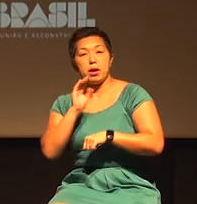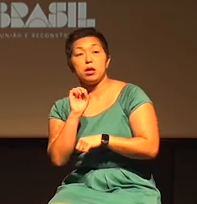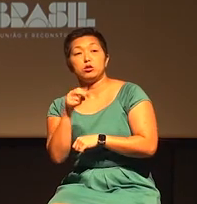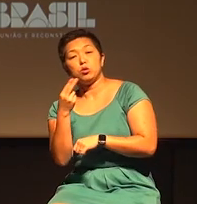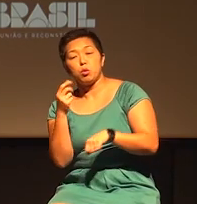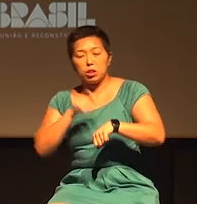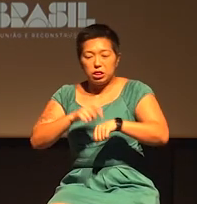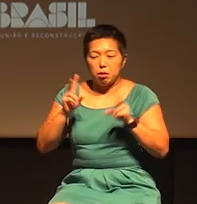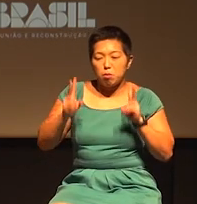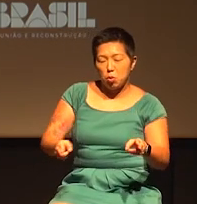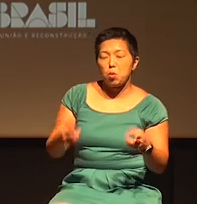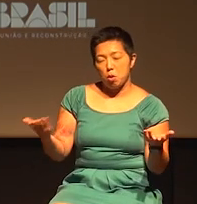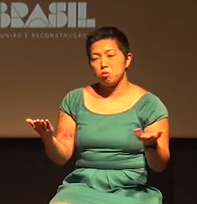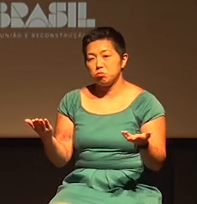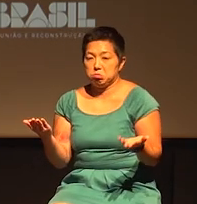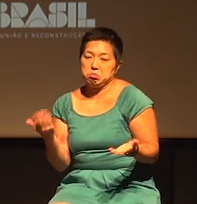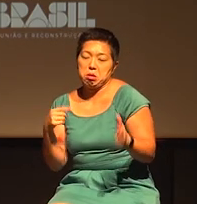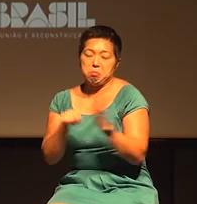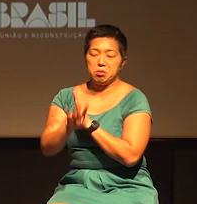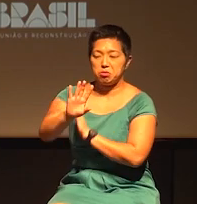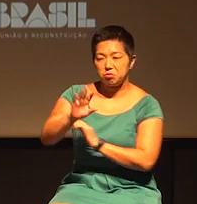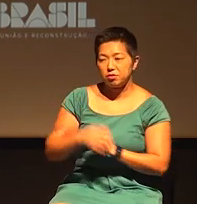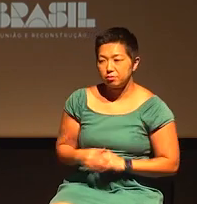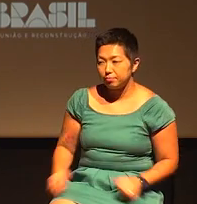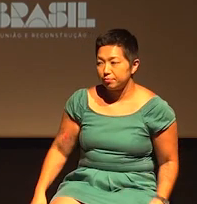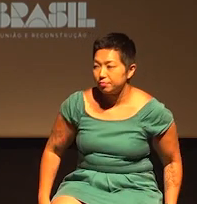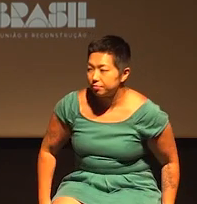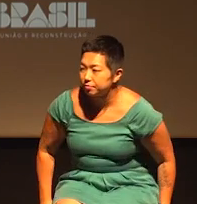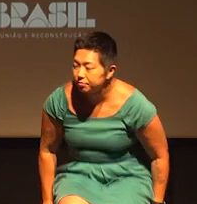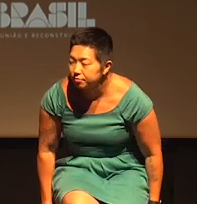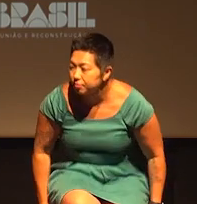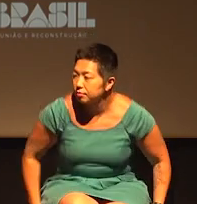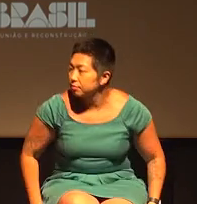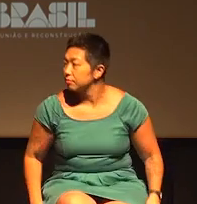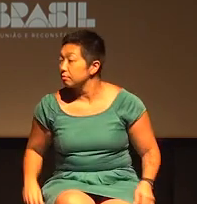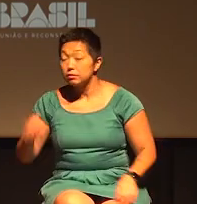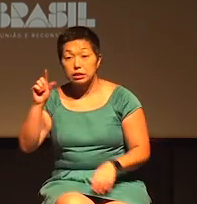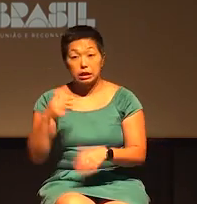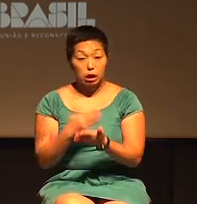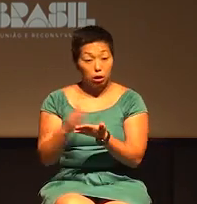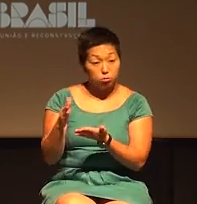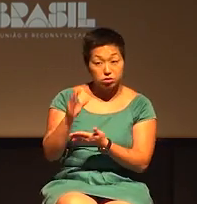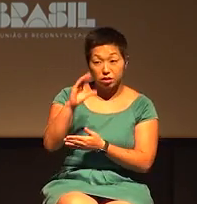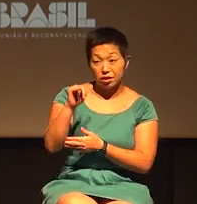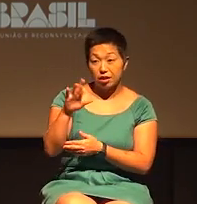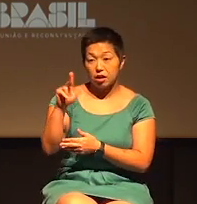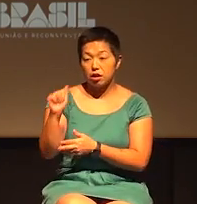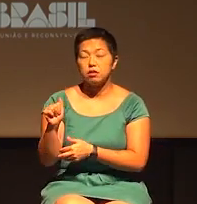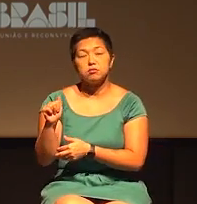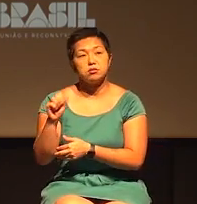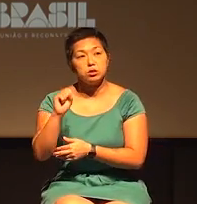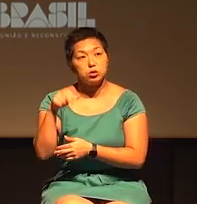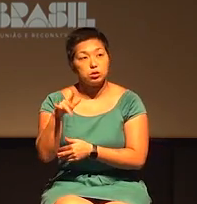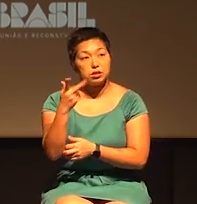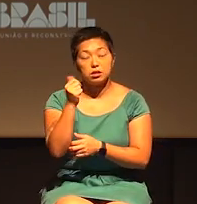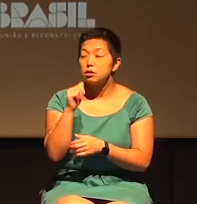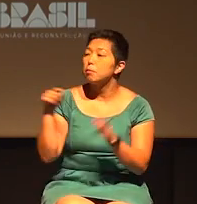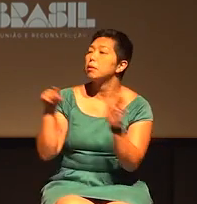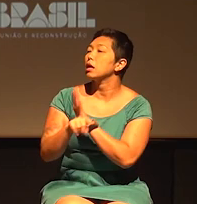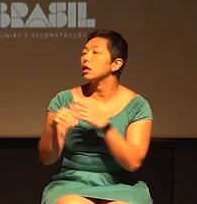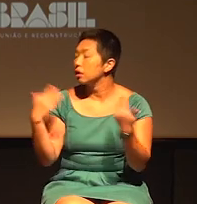mesmo tempo obrigada obrigada bom quem quer começar Carla Soninha é para